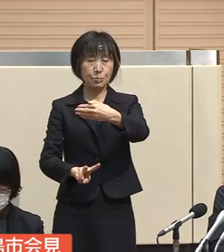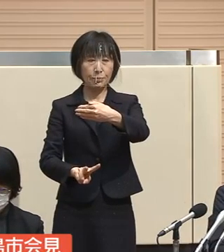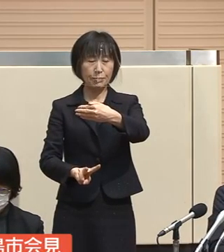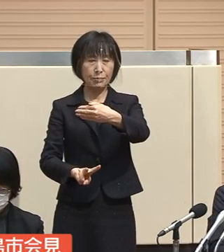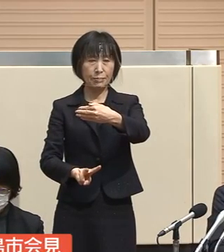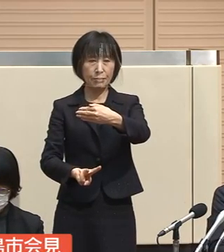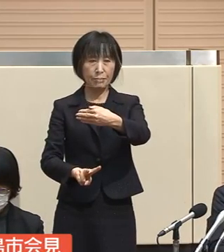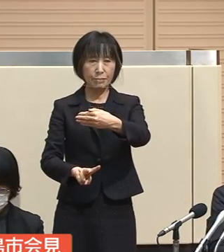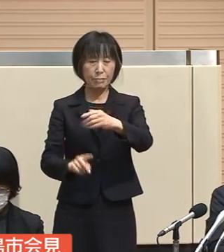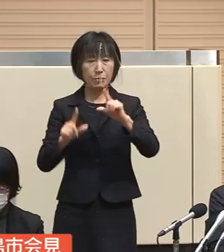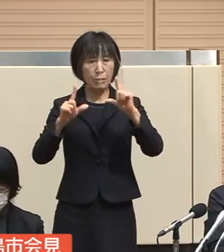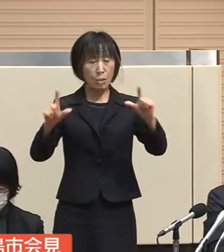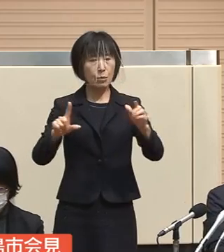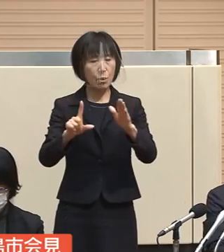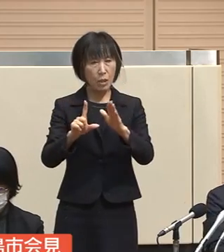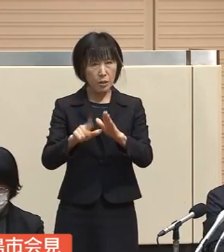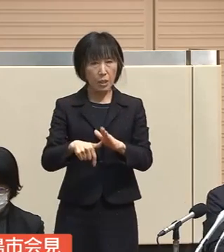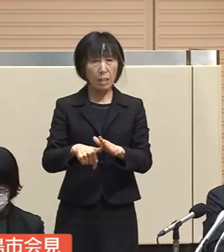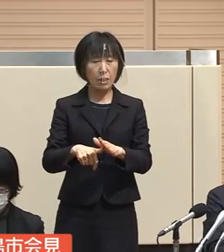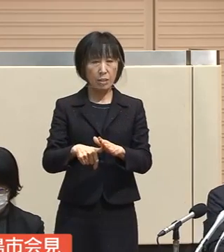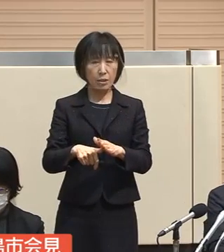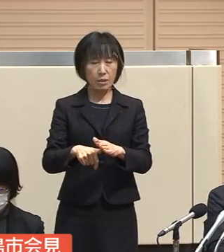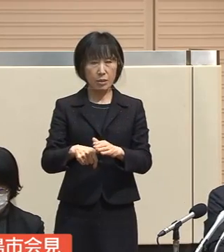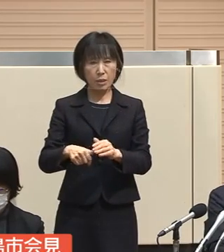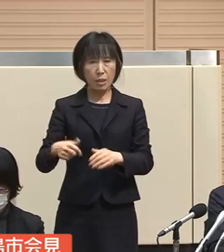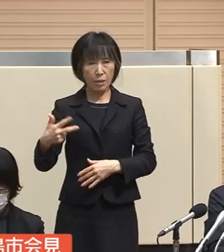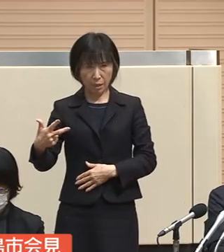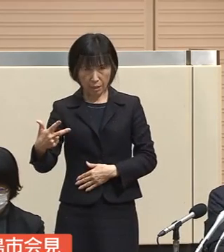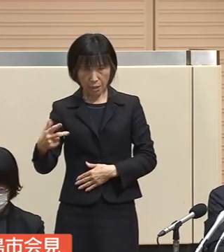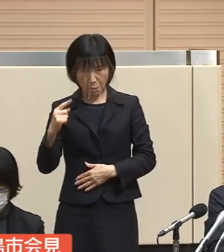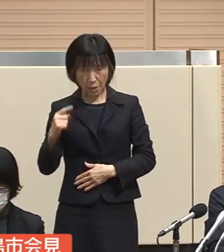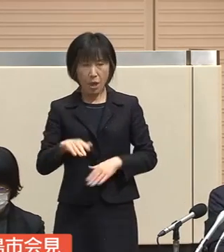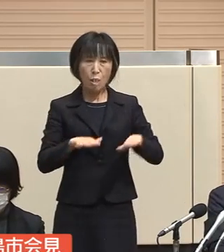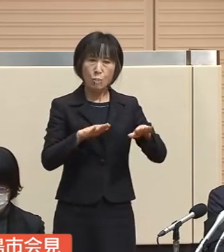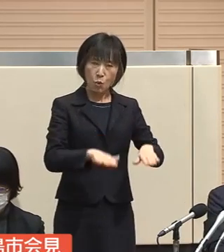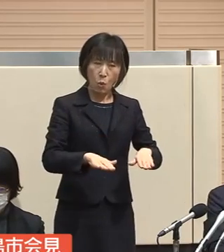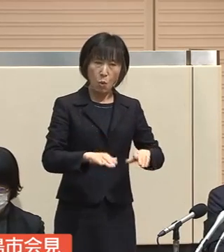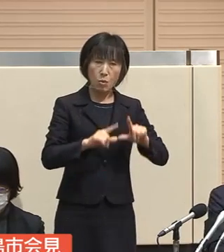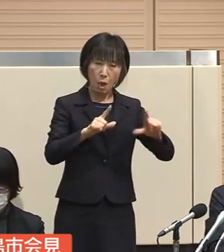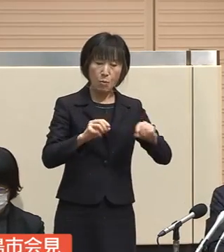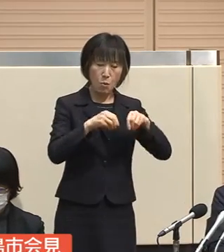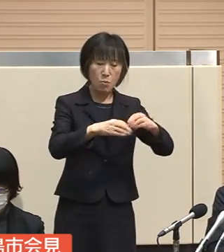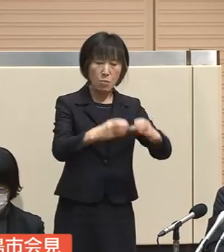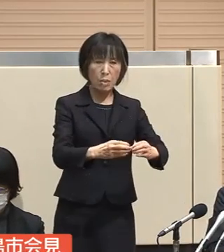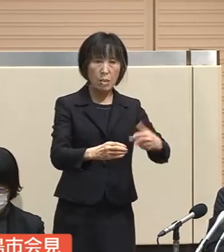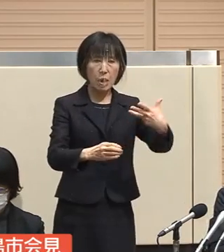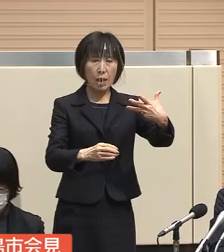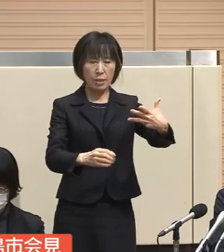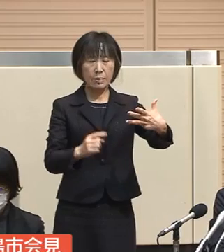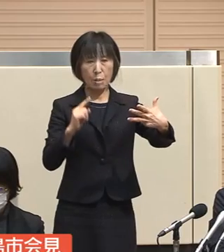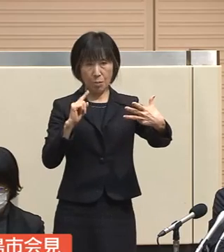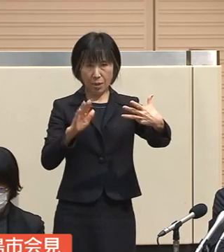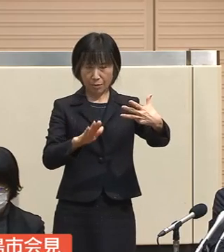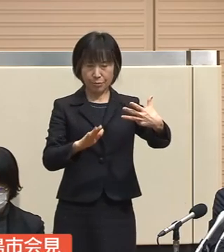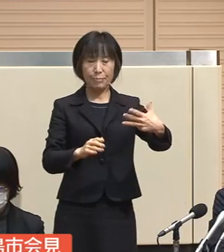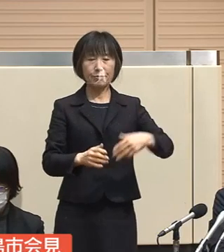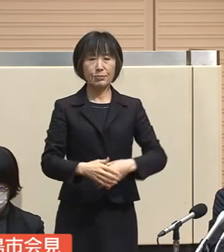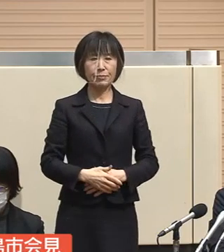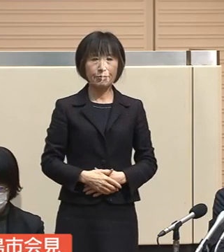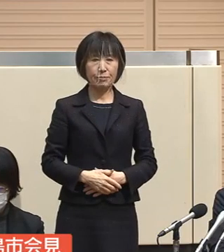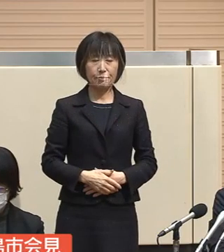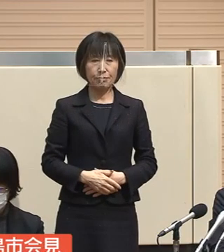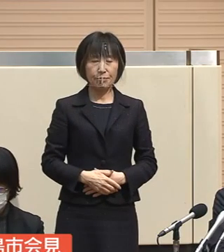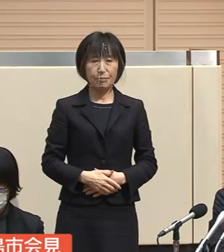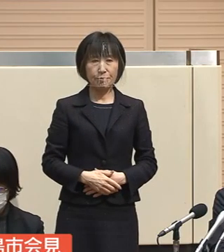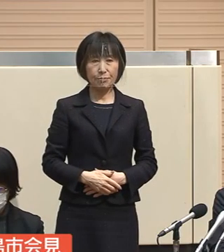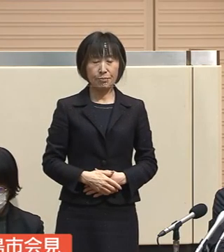ちょうど記者会見で発表したのが7件目ですので、今回が8件目ということになります。 スーパーセ